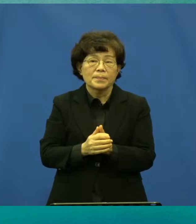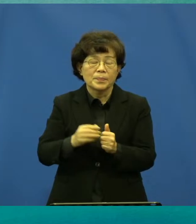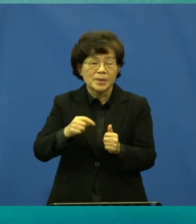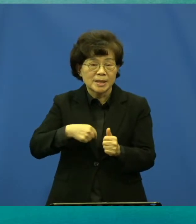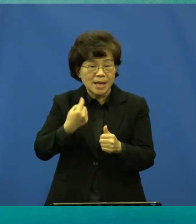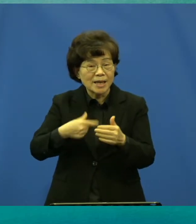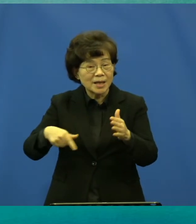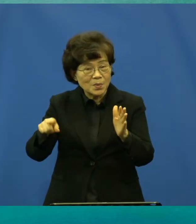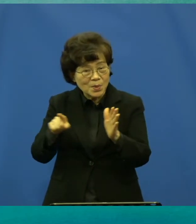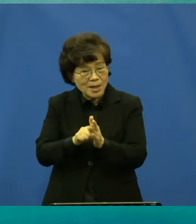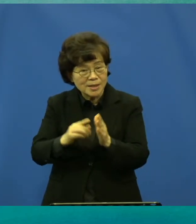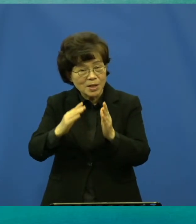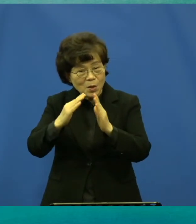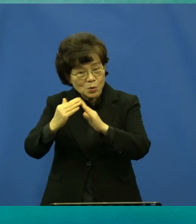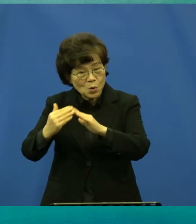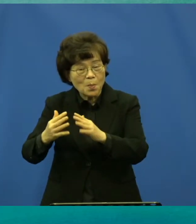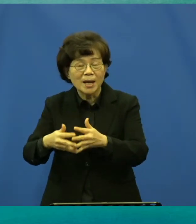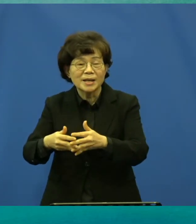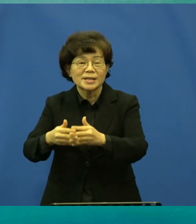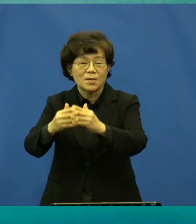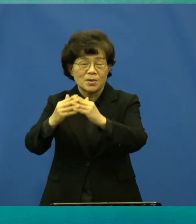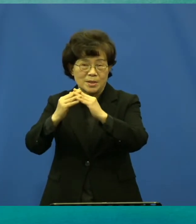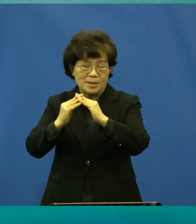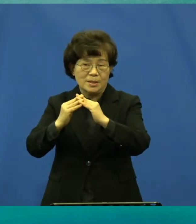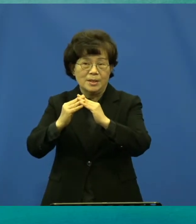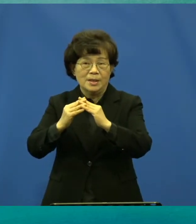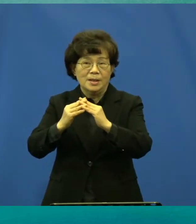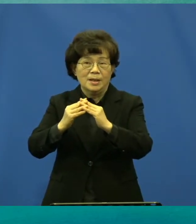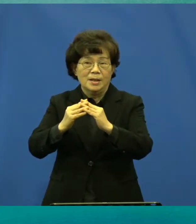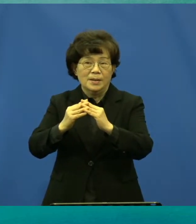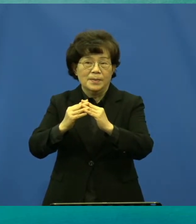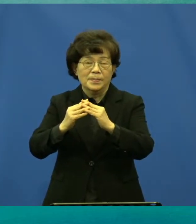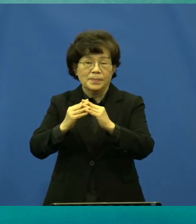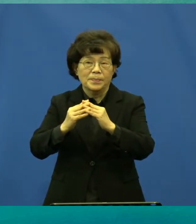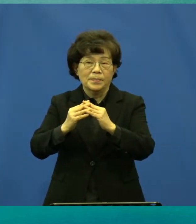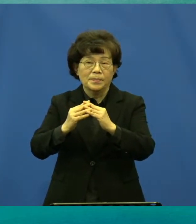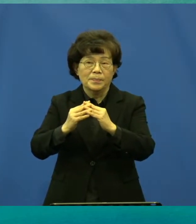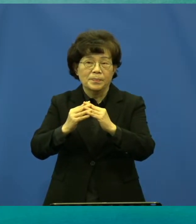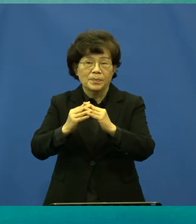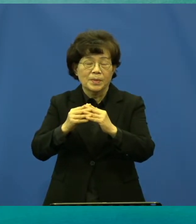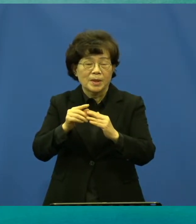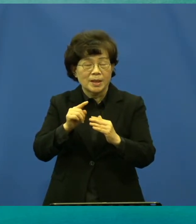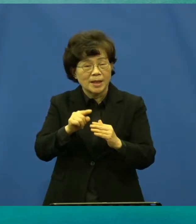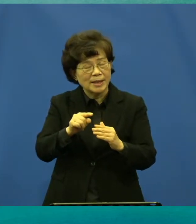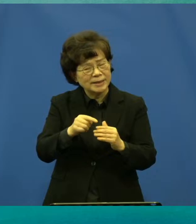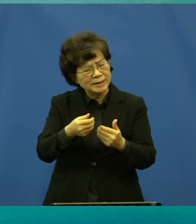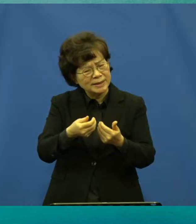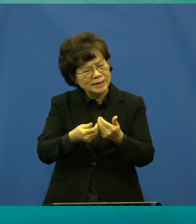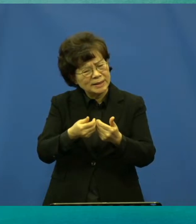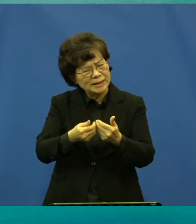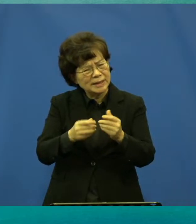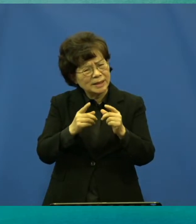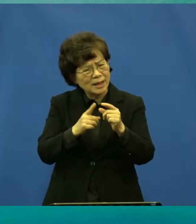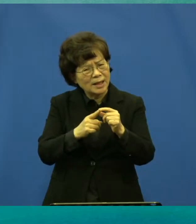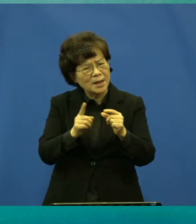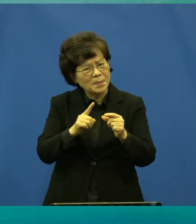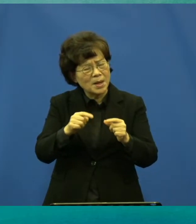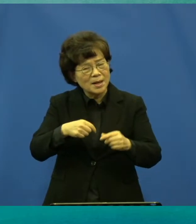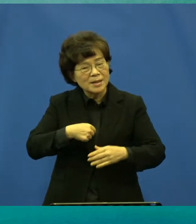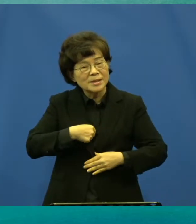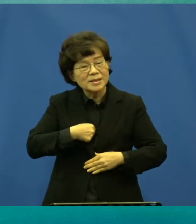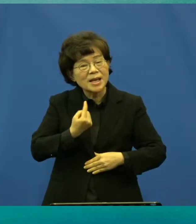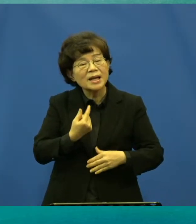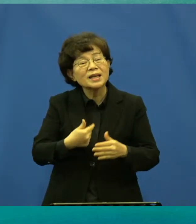자기를 위하여 초막을 지었다는 거예요. 여기에 눈에 거슬리는 단어가 하나 나옵니다. 자기를 위하여.